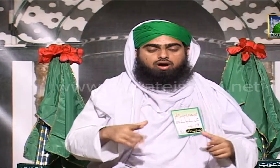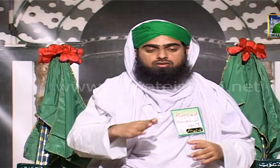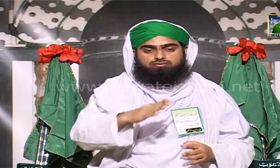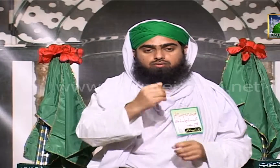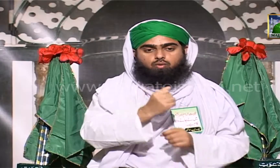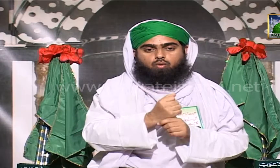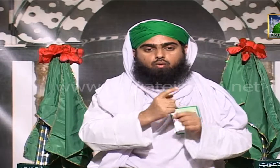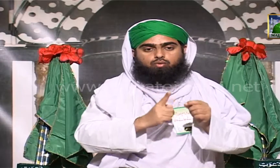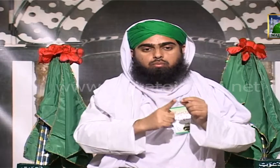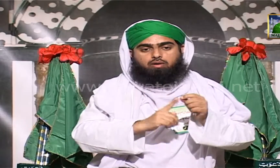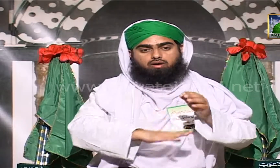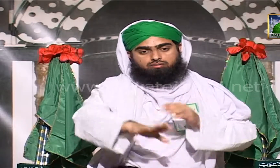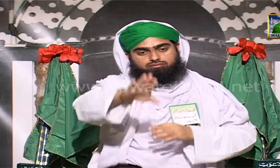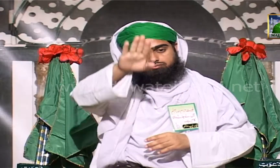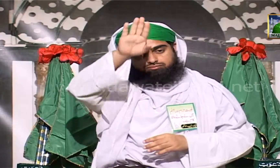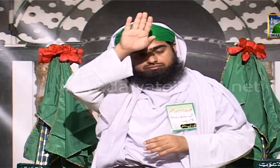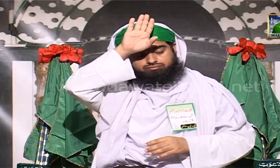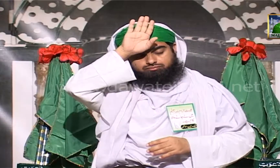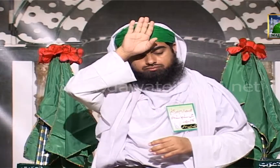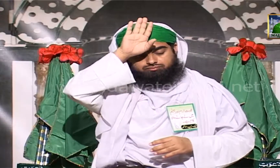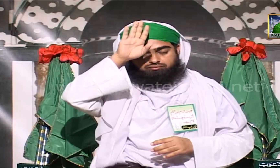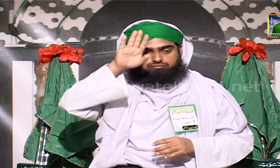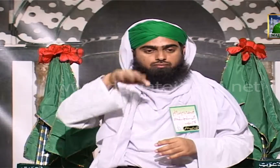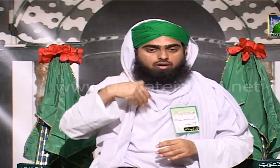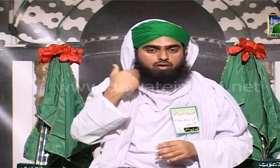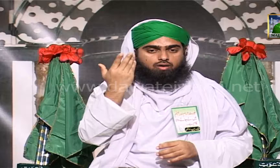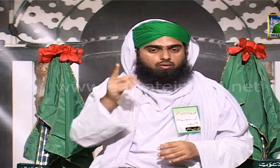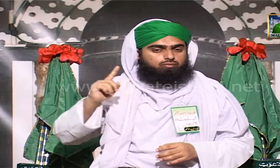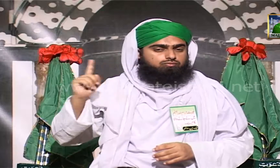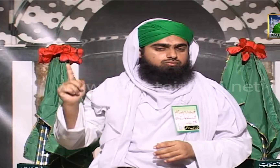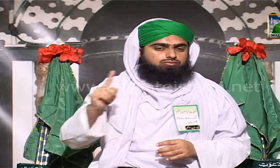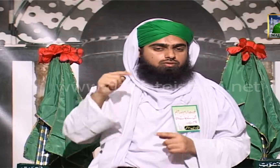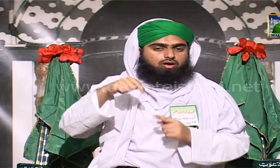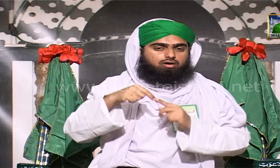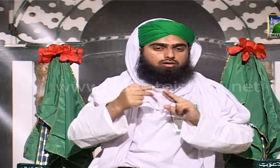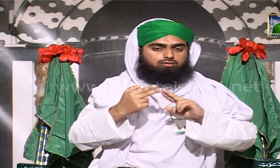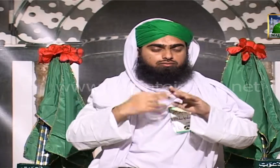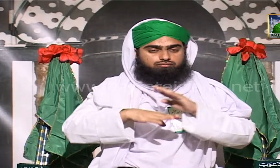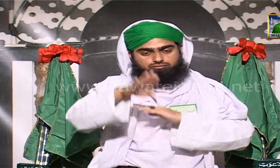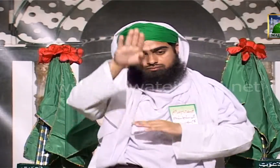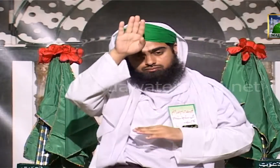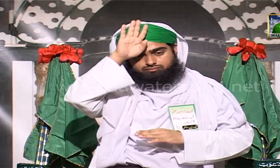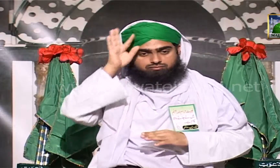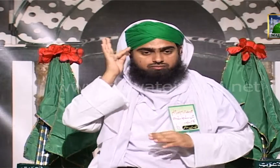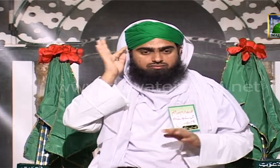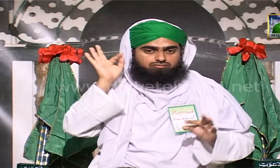رضی اللہ تعالیٰ عنہ اور اولیاء کرام کے غلام ہیں۔ ولیوں کے